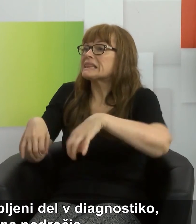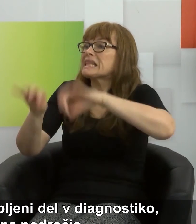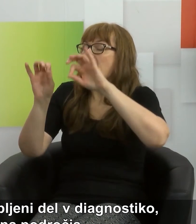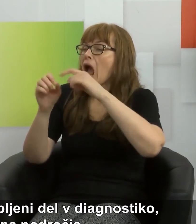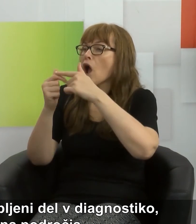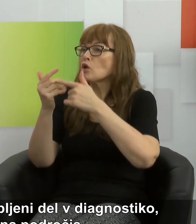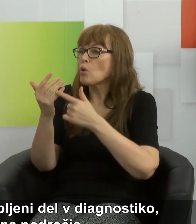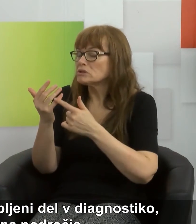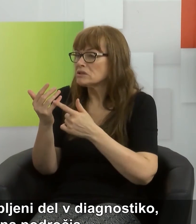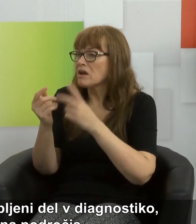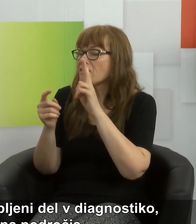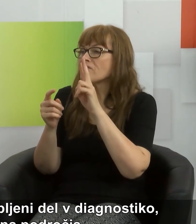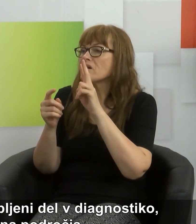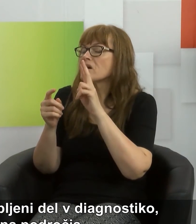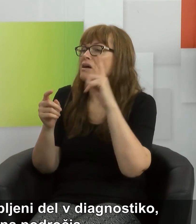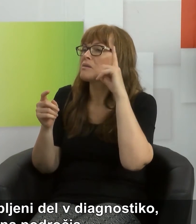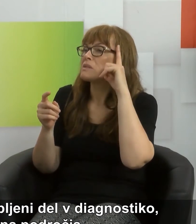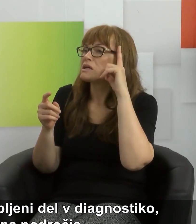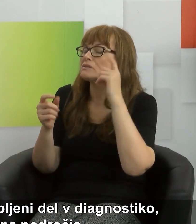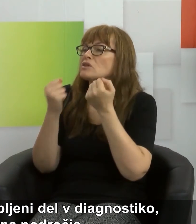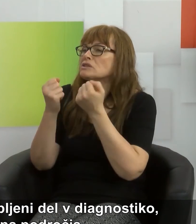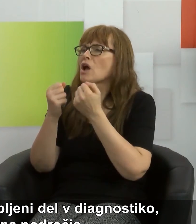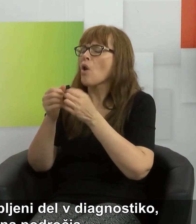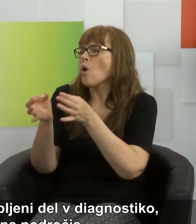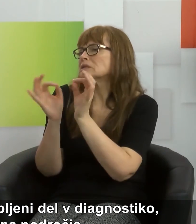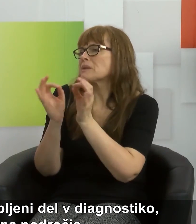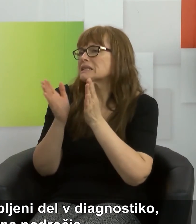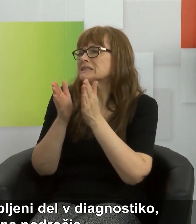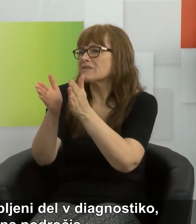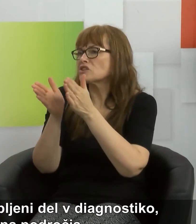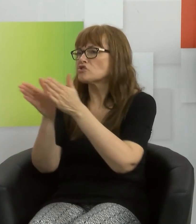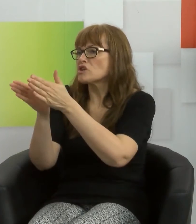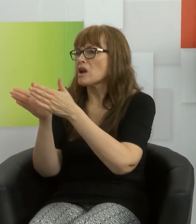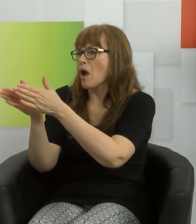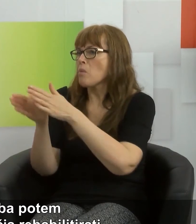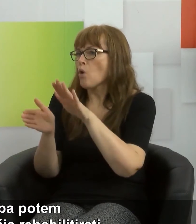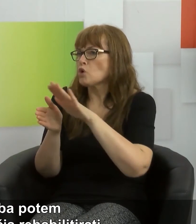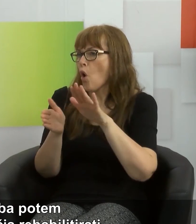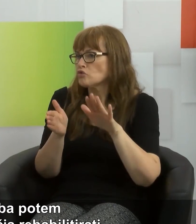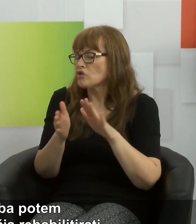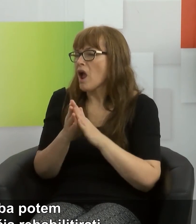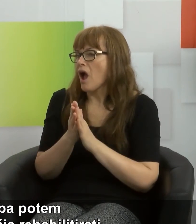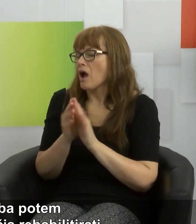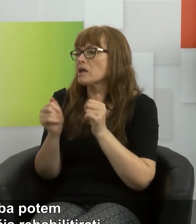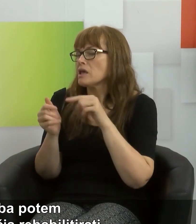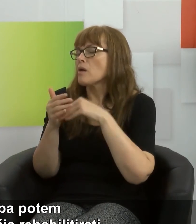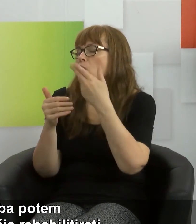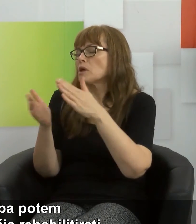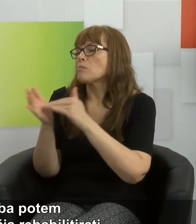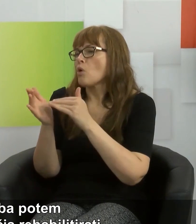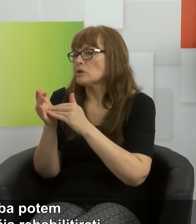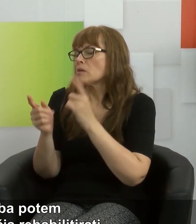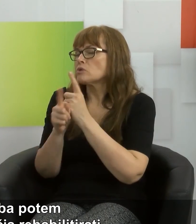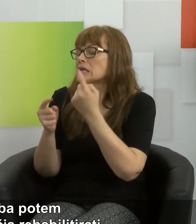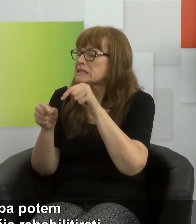diagnostiko, v bistvu zelo specifična področja, ki jih je potrebno potem